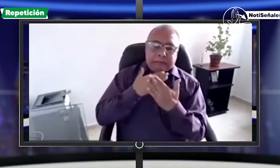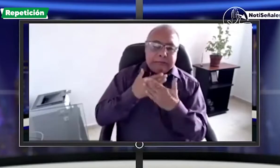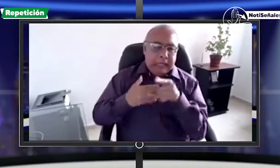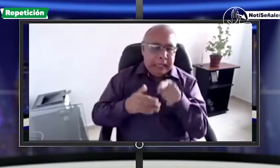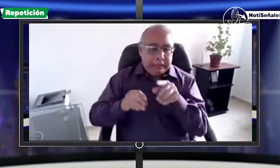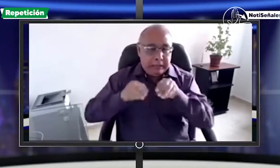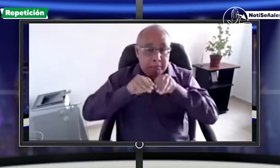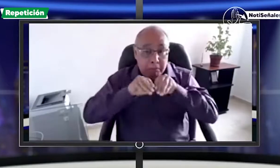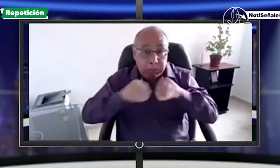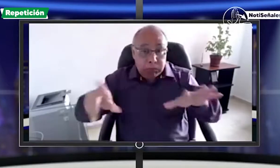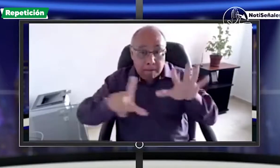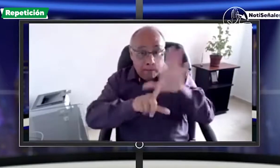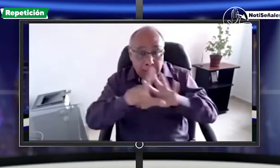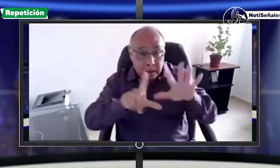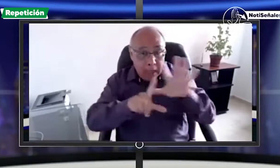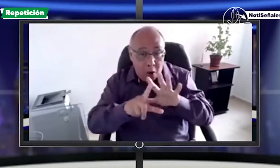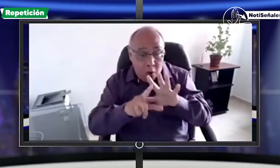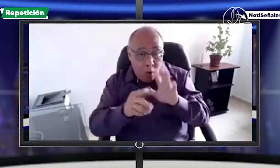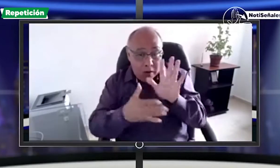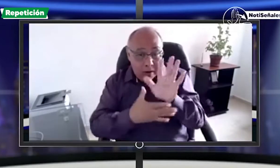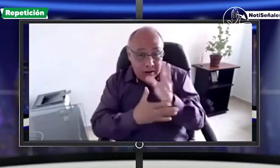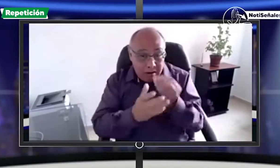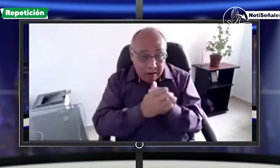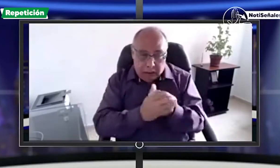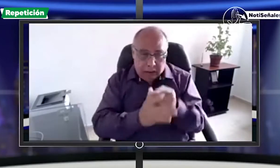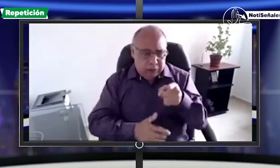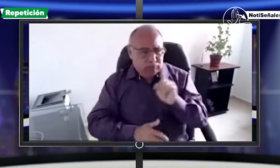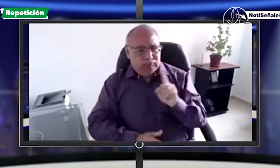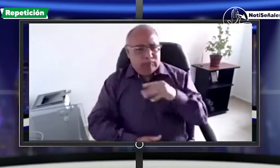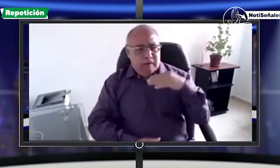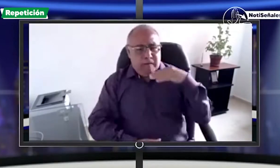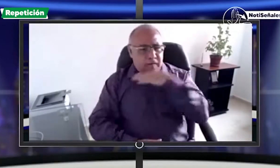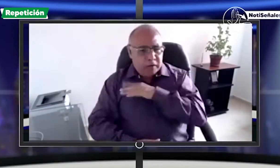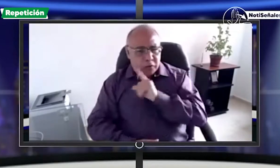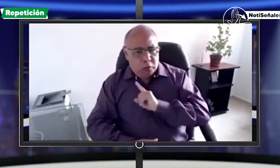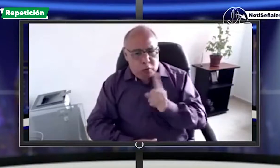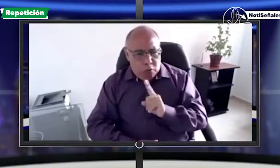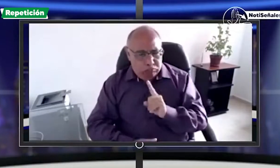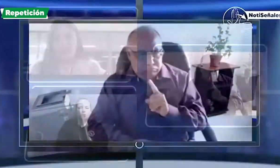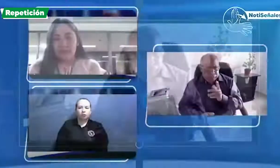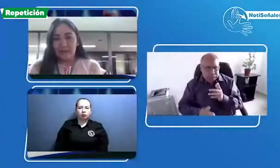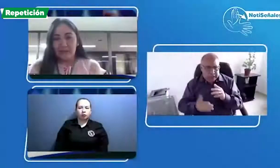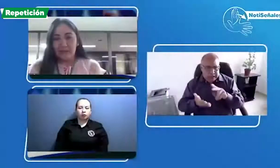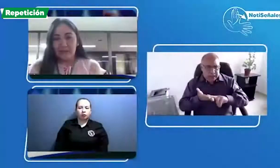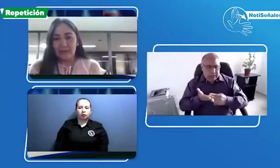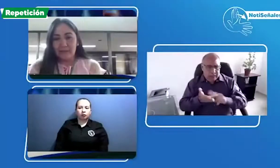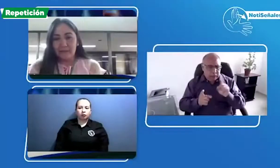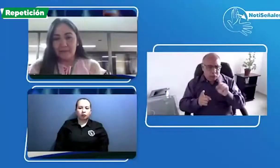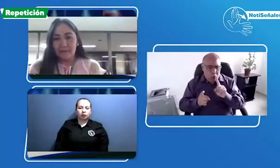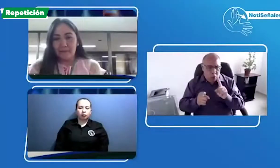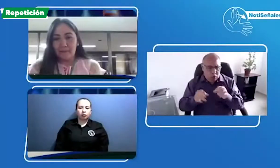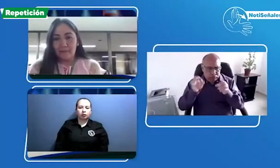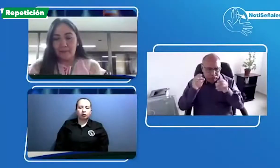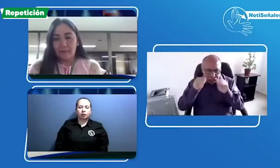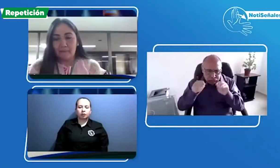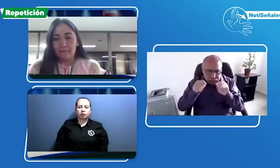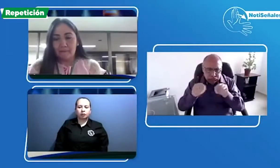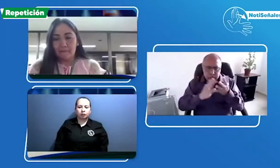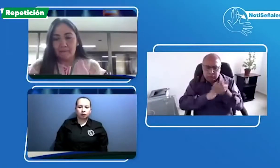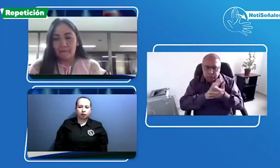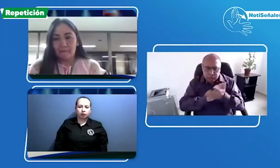escuchar, perdón, quisiéramos escuchar a Luzeli acerca, que nos comentara acerca de esta situación que se